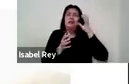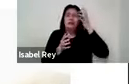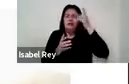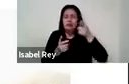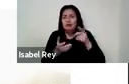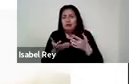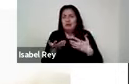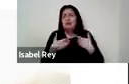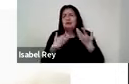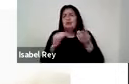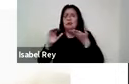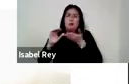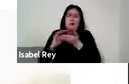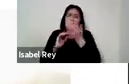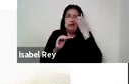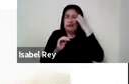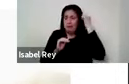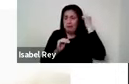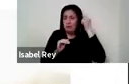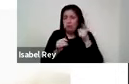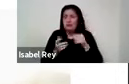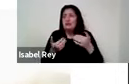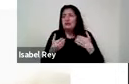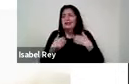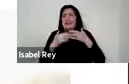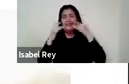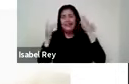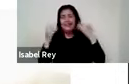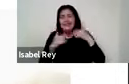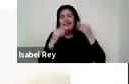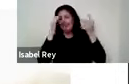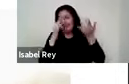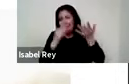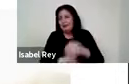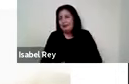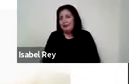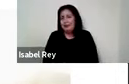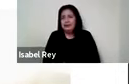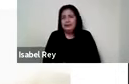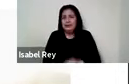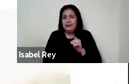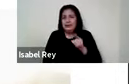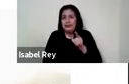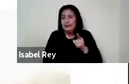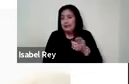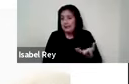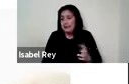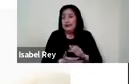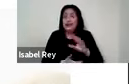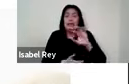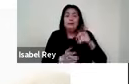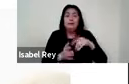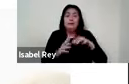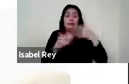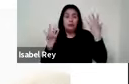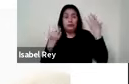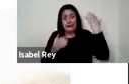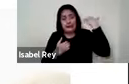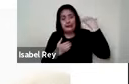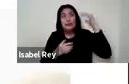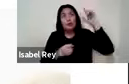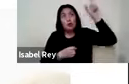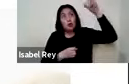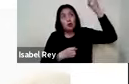que la podamos guardar en su memoria, sino que lleva alegría y esperanza. Es ecológica porque tiene su panel solar atrás que se recarga